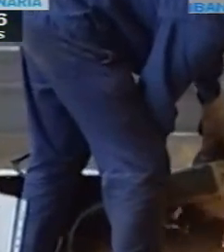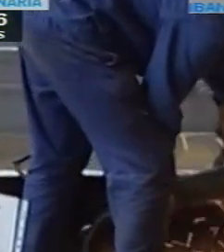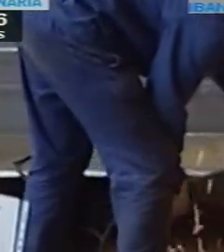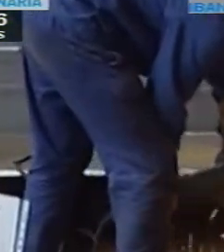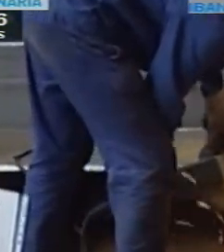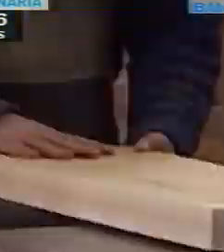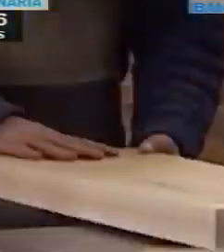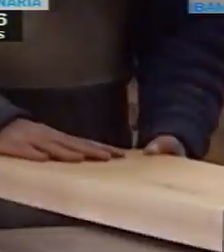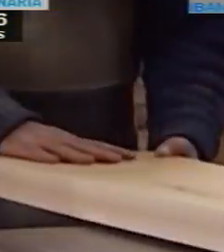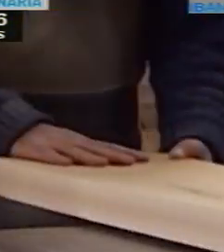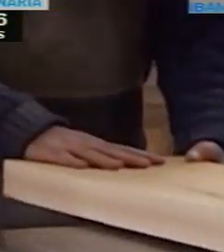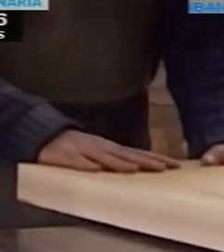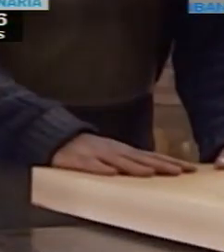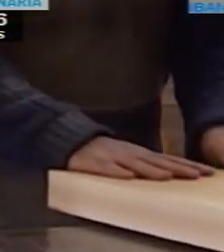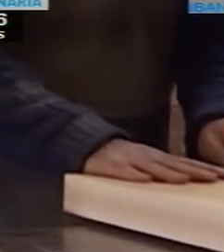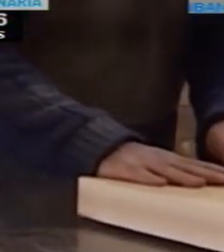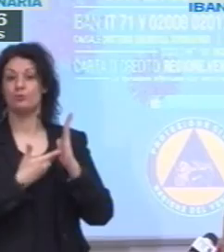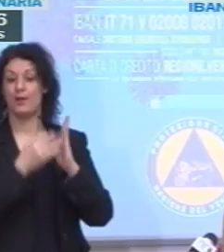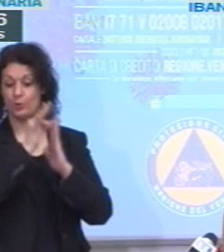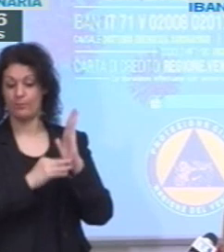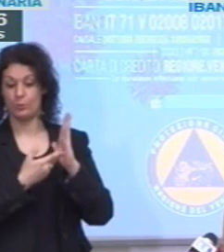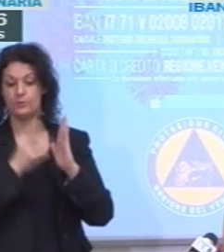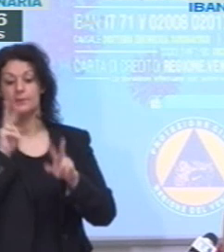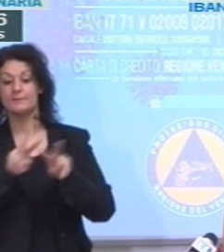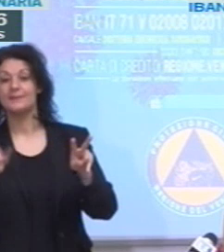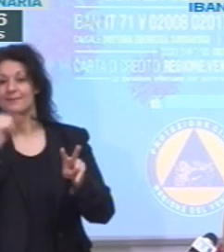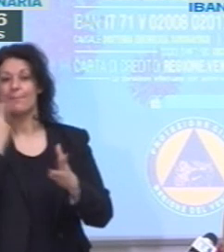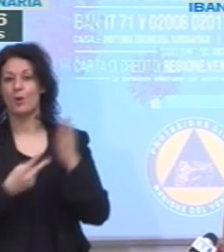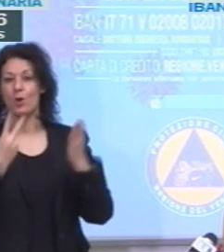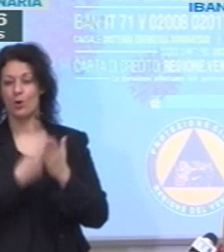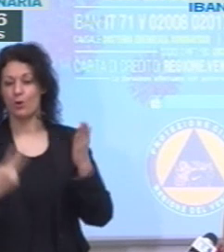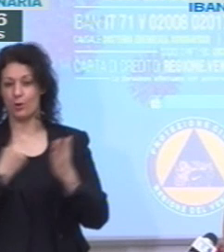al Covid-19 all'interno delle aziende. Perché